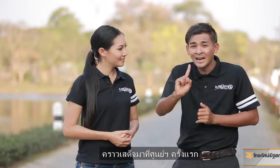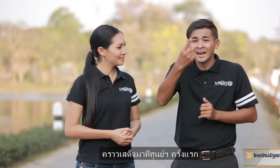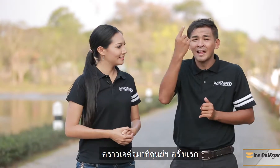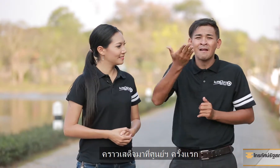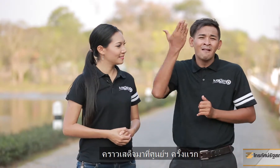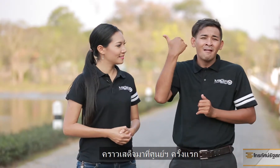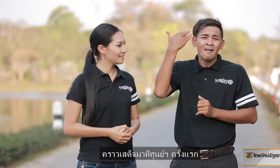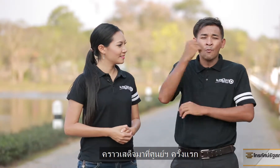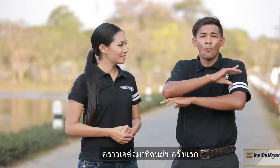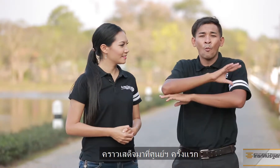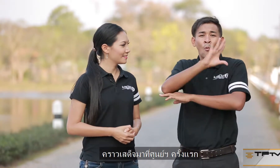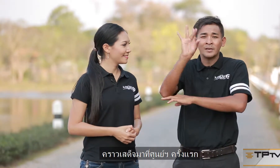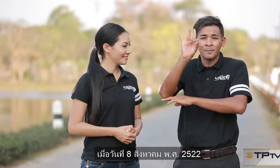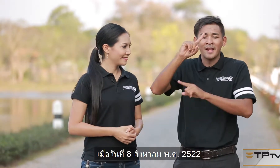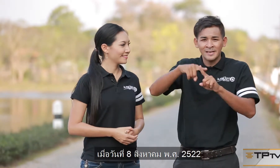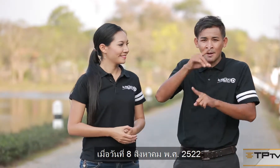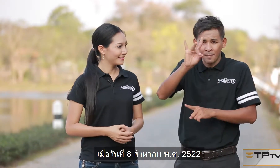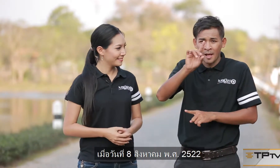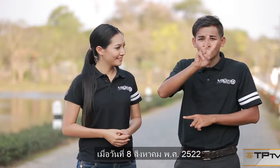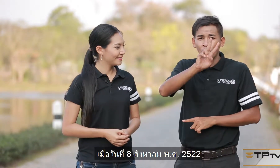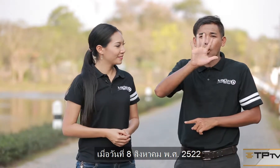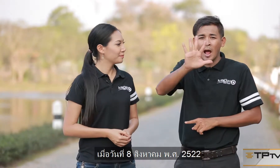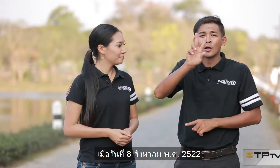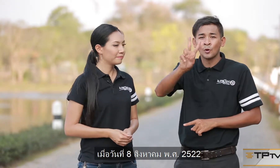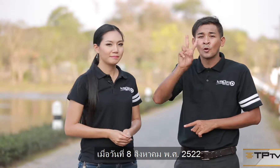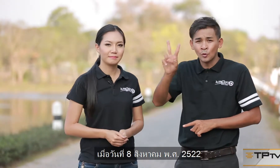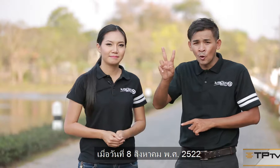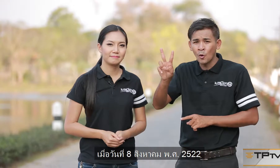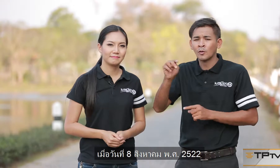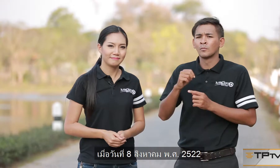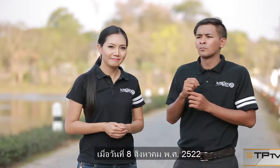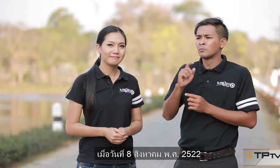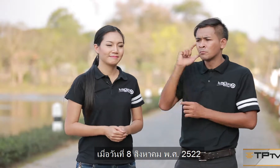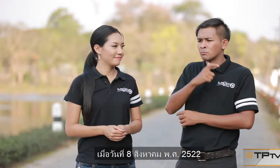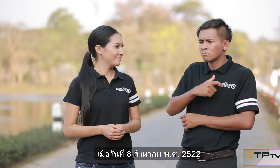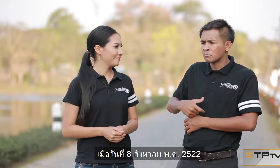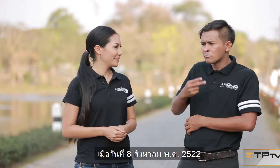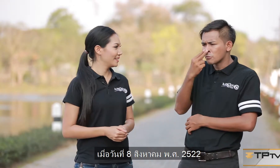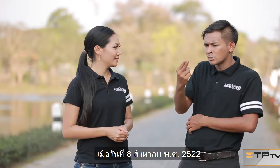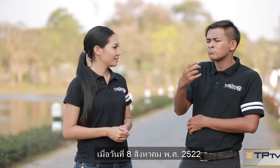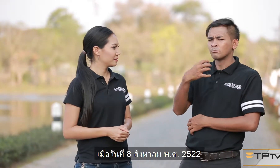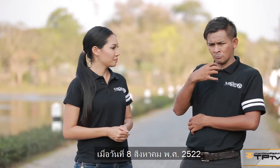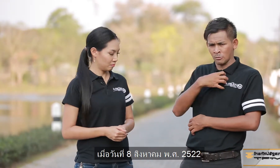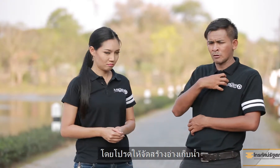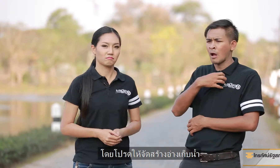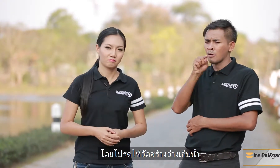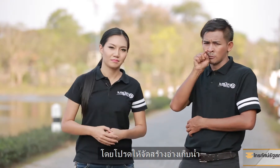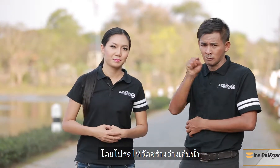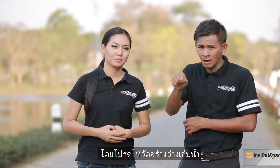าที่ศูนย์ครั้งแรกเมื่อวันที่8สิงหาคมพุทธศักราช2522โดยโปรดให้จัดสร้